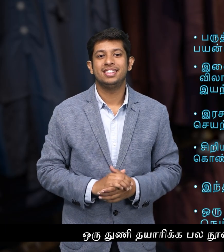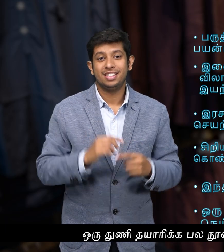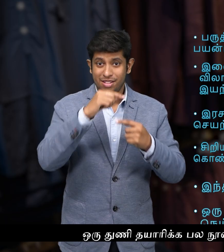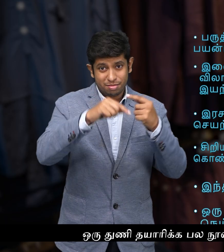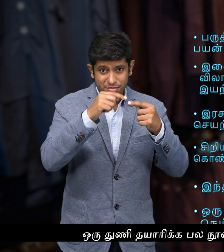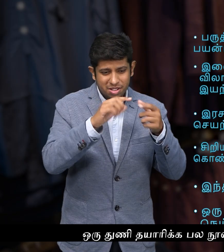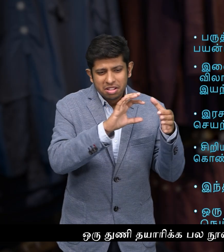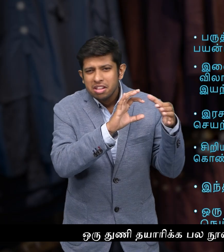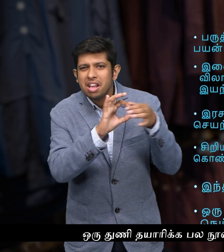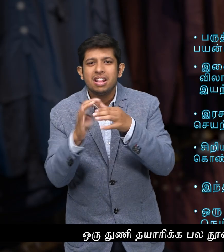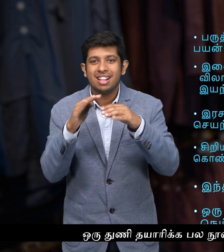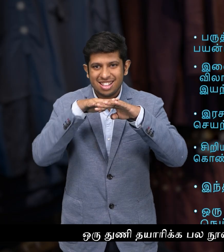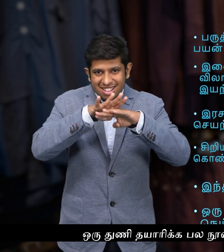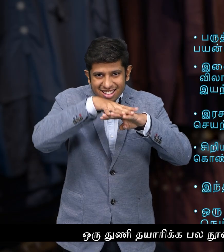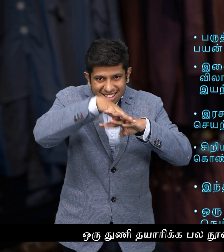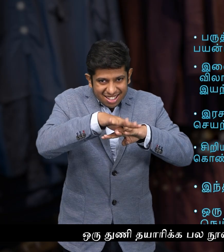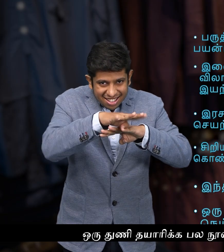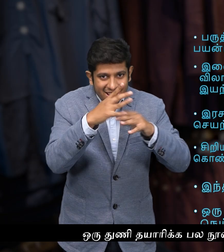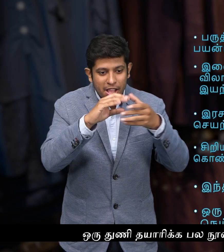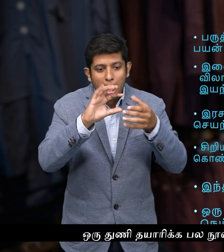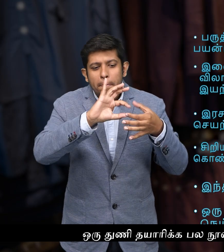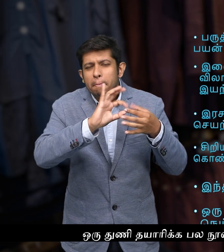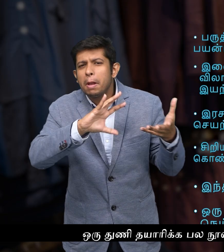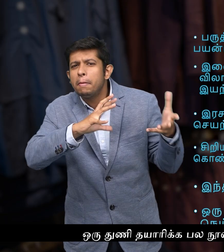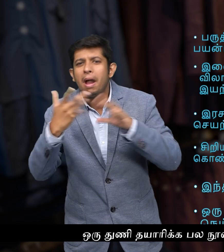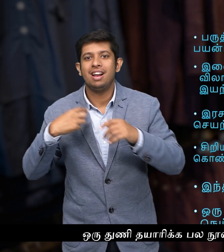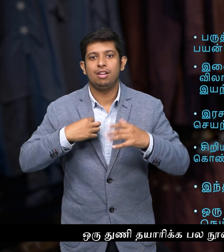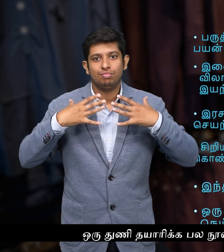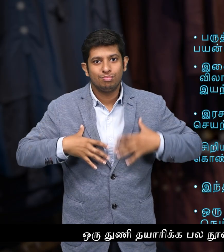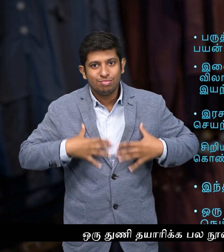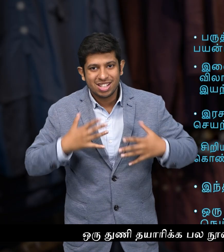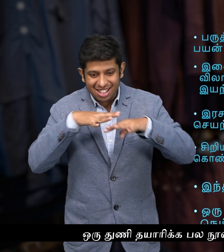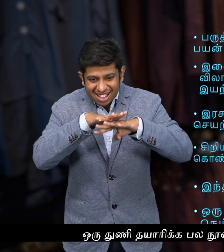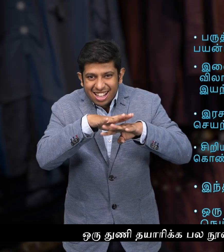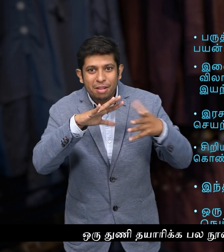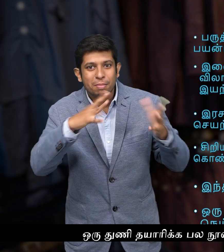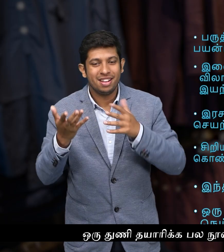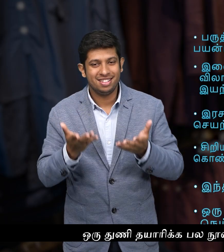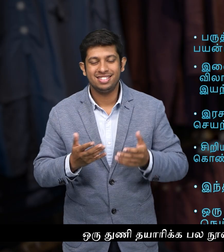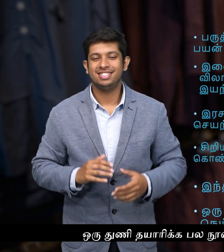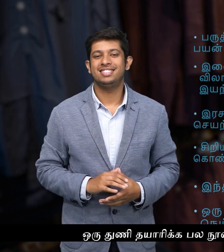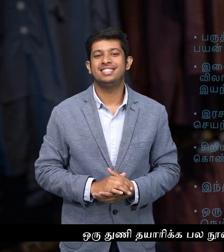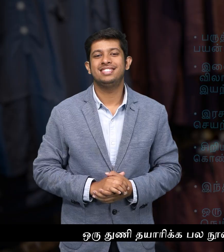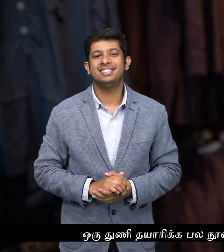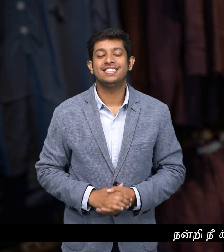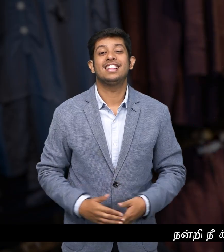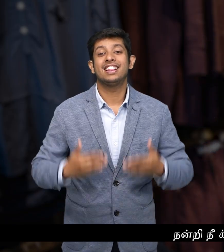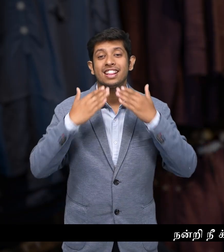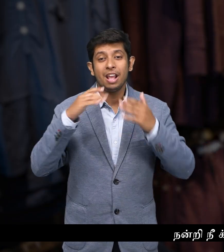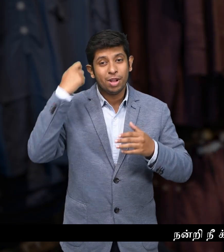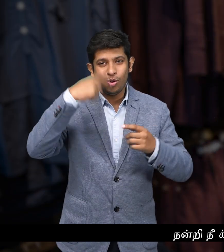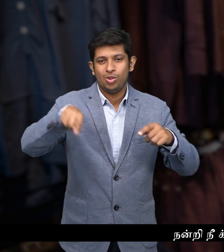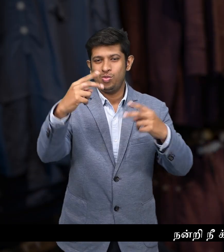ஒரு துணி தயாரிக்க பல நூல்கள் ஒன்றாக நெய்யப்படுகின்றன. செயல்முறை